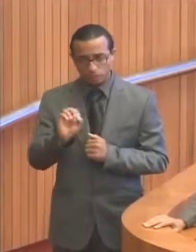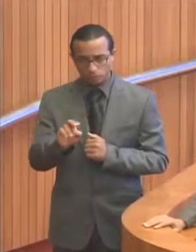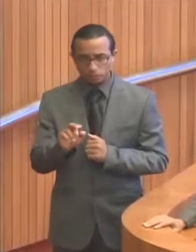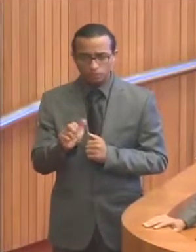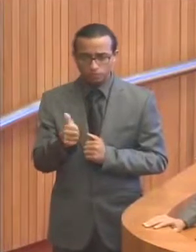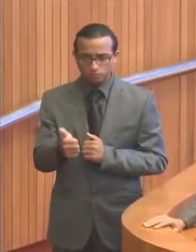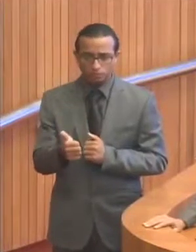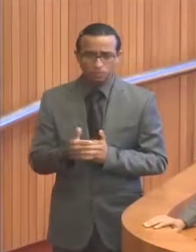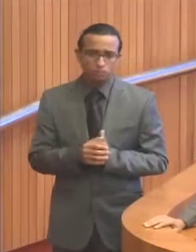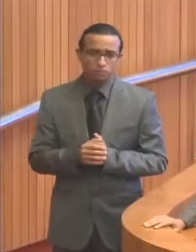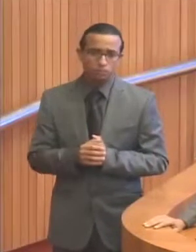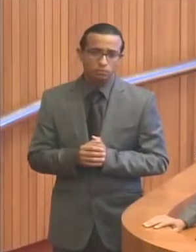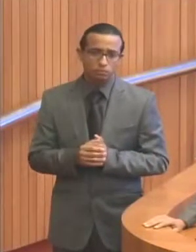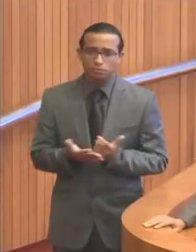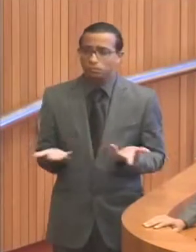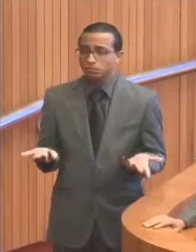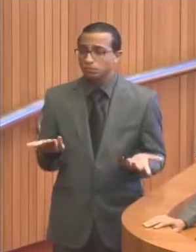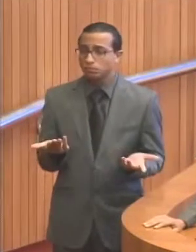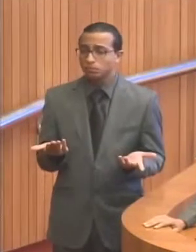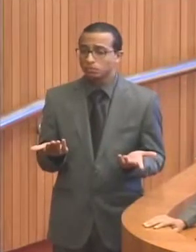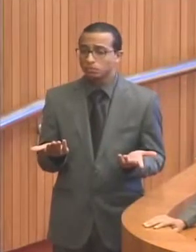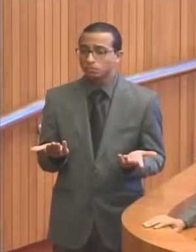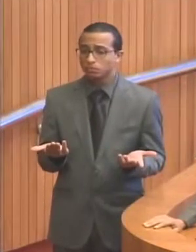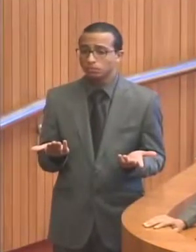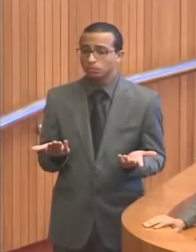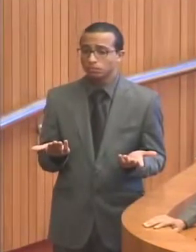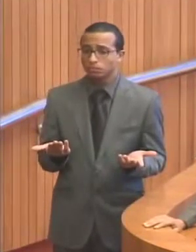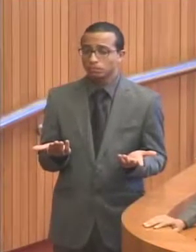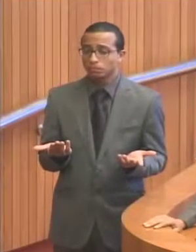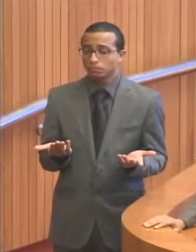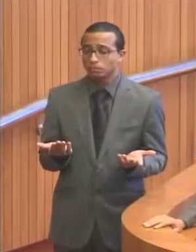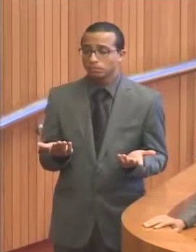deputado. Não fosse